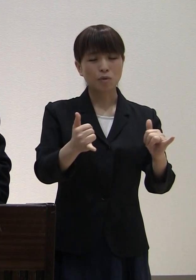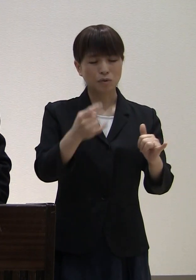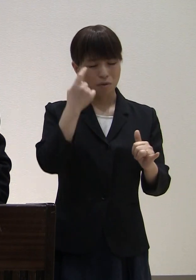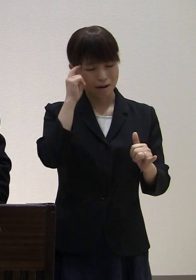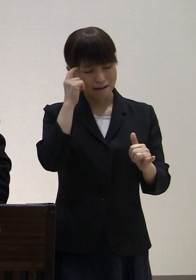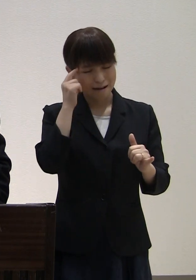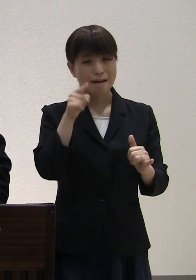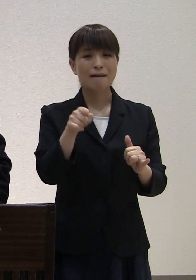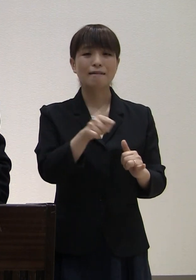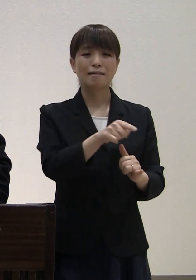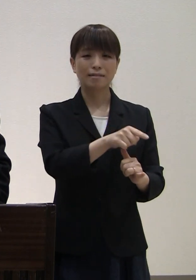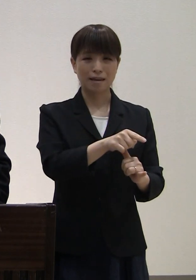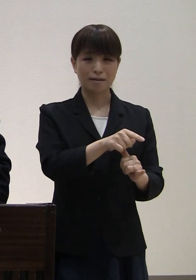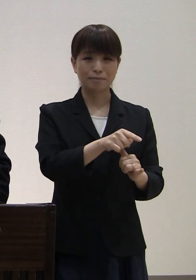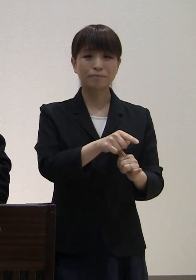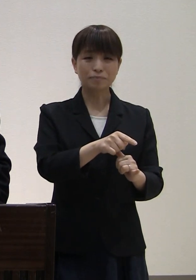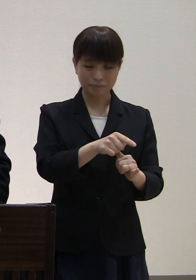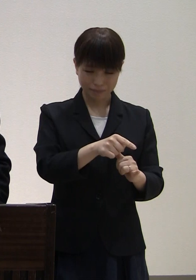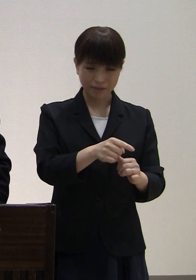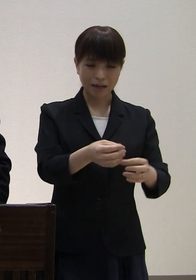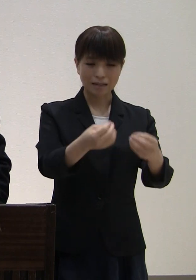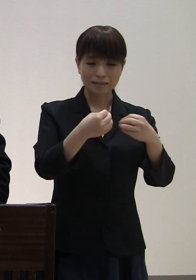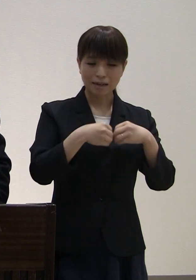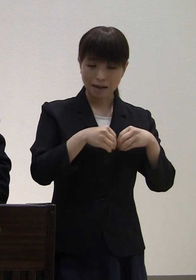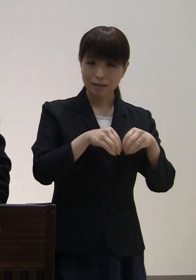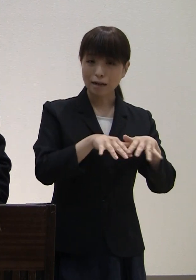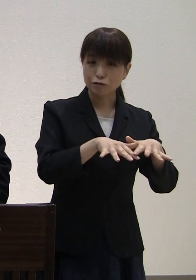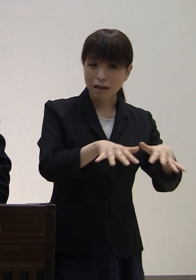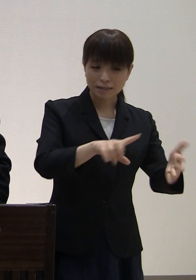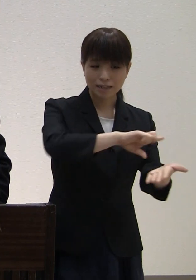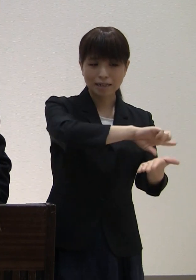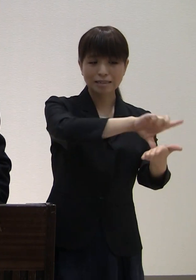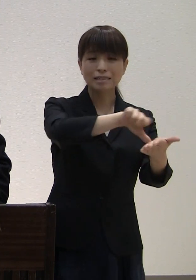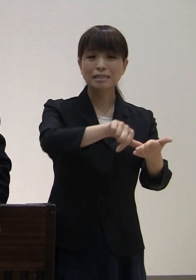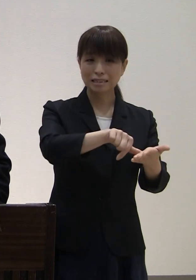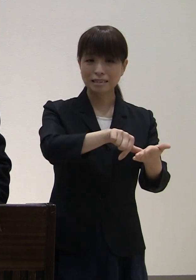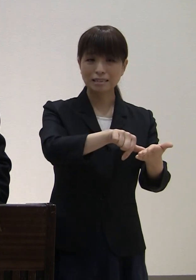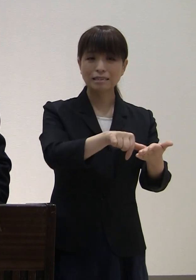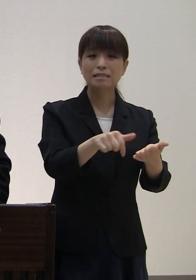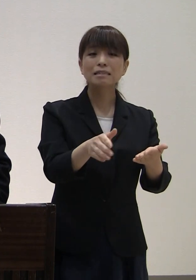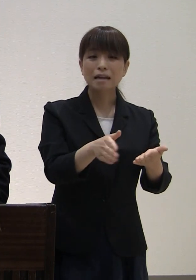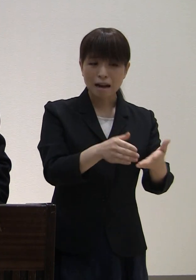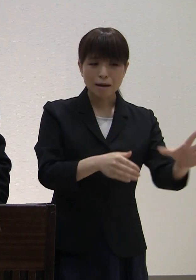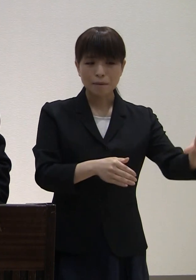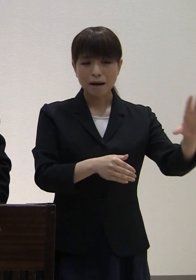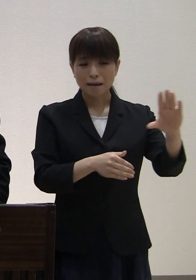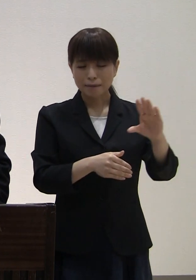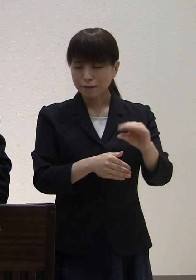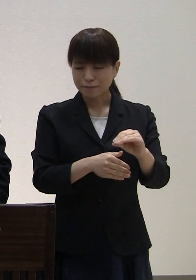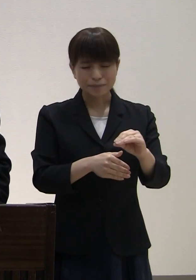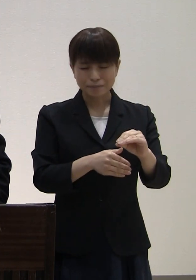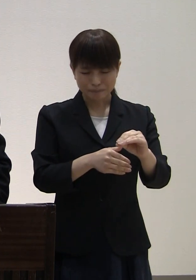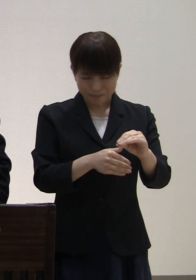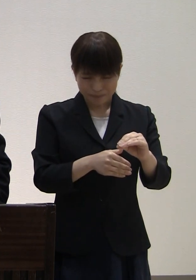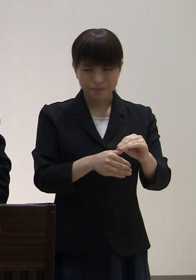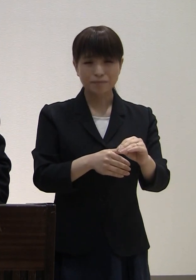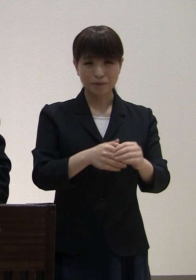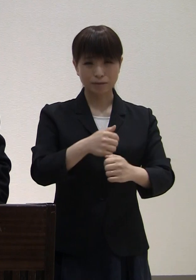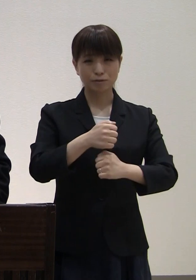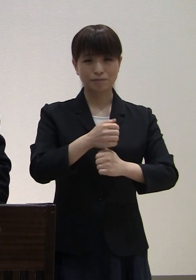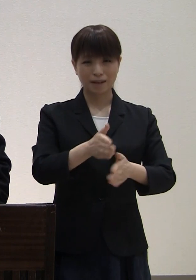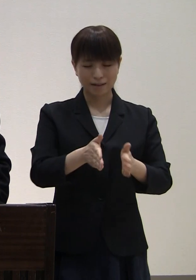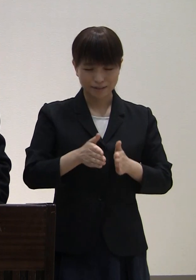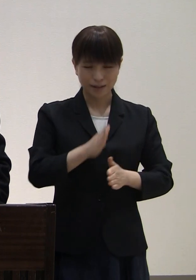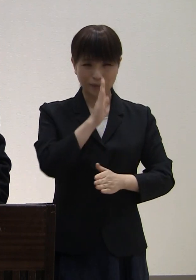き、感染が拡大している地域からの普及の規制は控えていただきますようお願いいたします